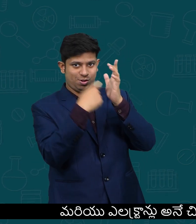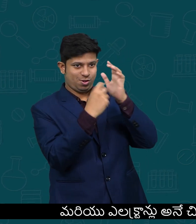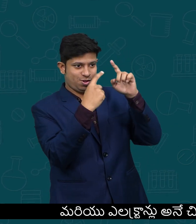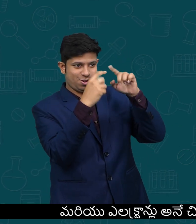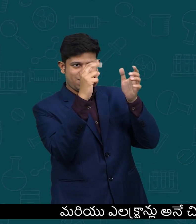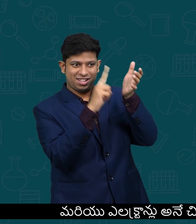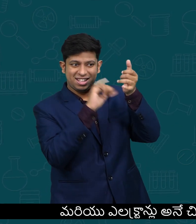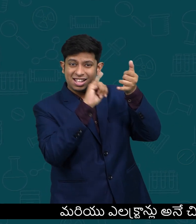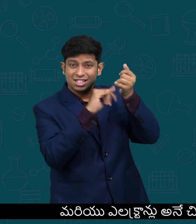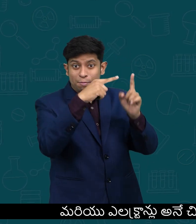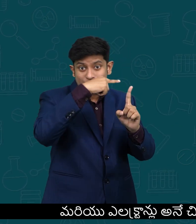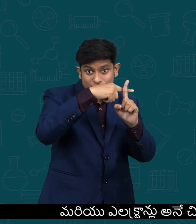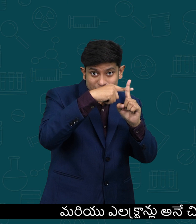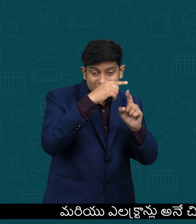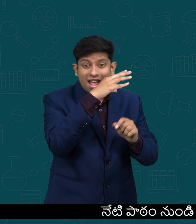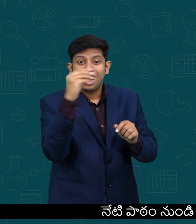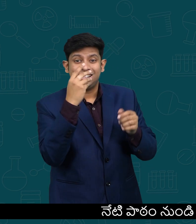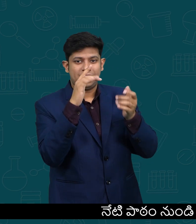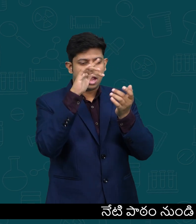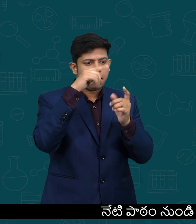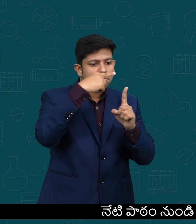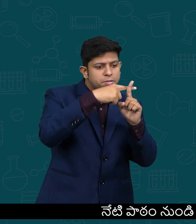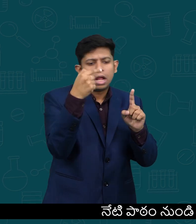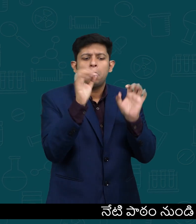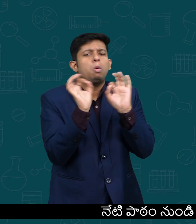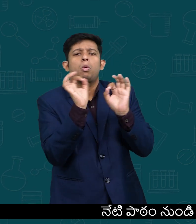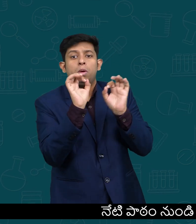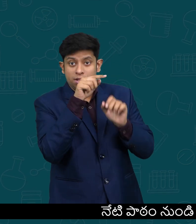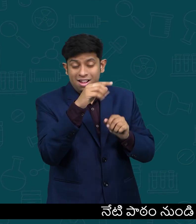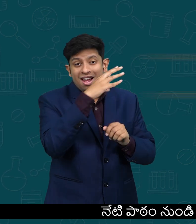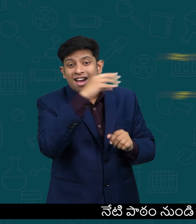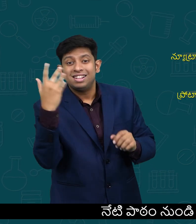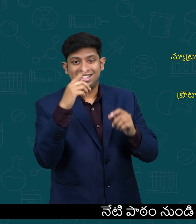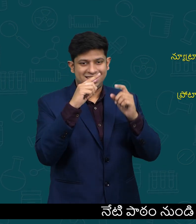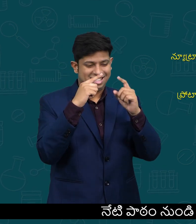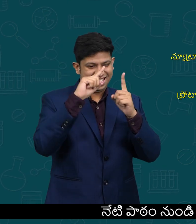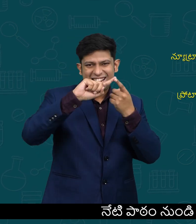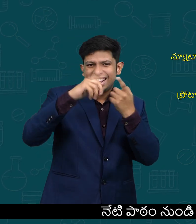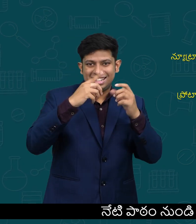చిన్న కణాలతో తయారవుతాయని నేటి పాఠం నుండి మనం నేర్చుకున్నాము.